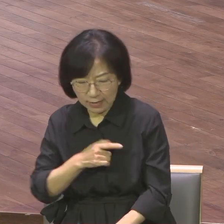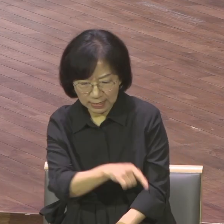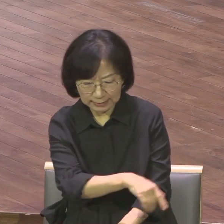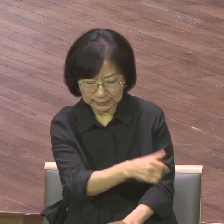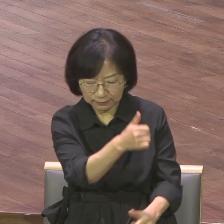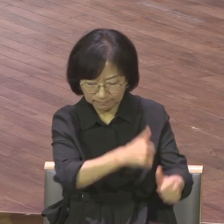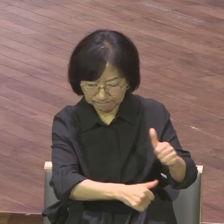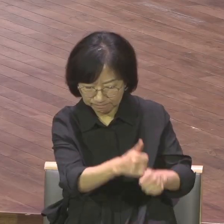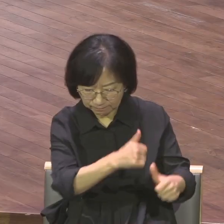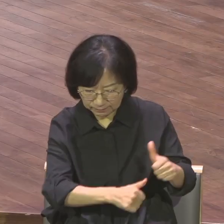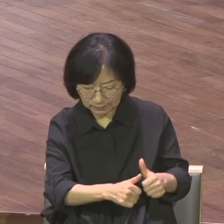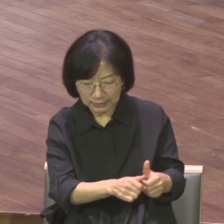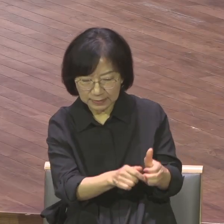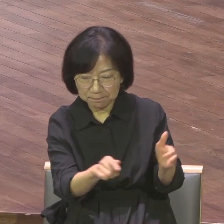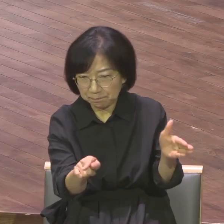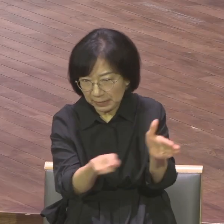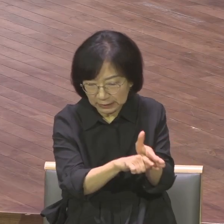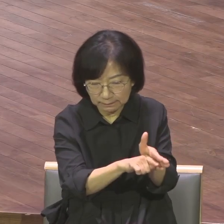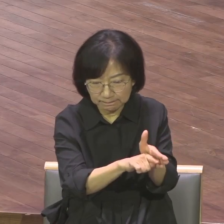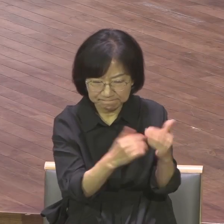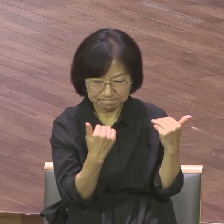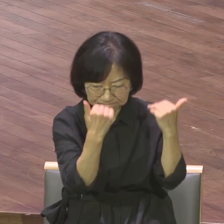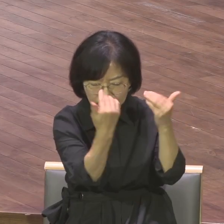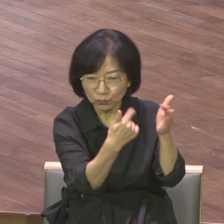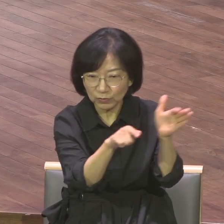수 있도록 메시지를 준비해야 되겠죠.